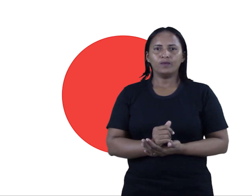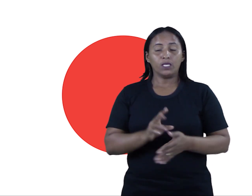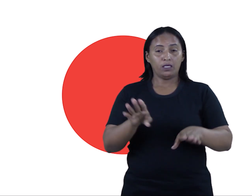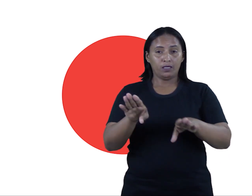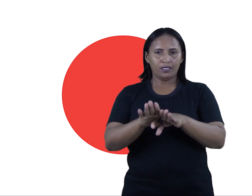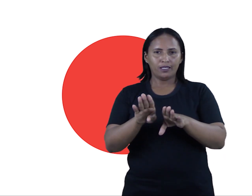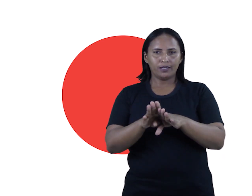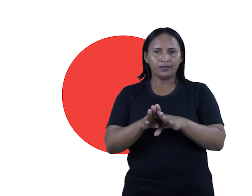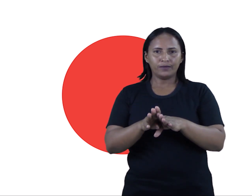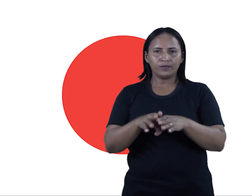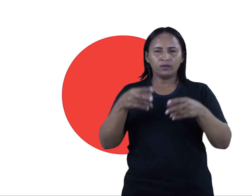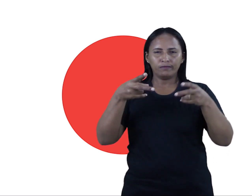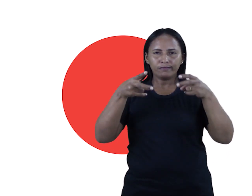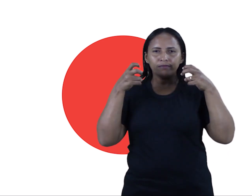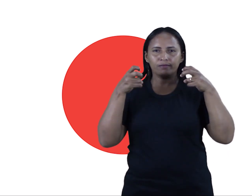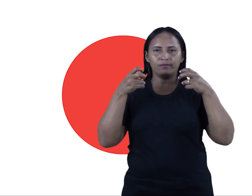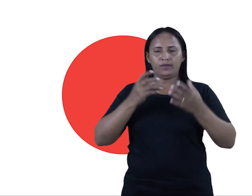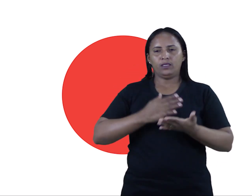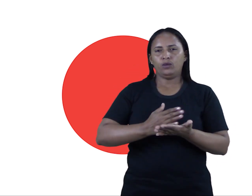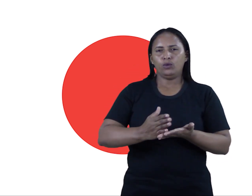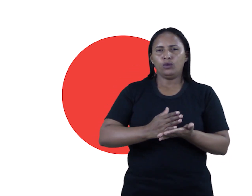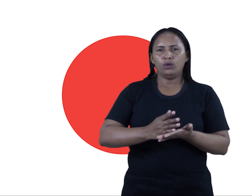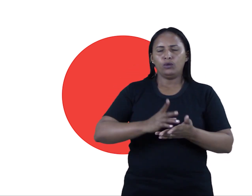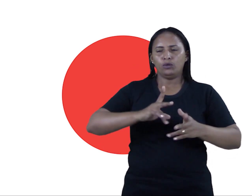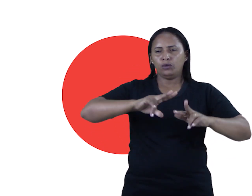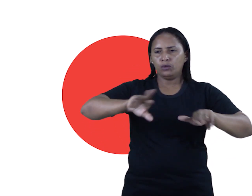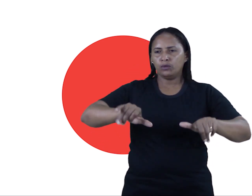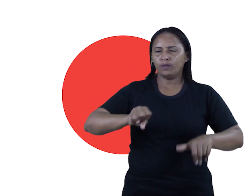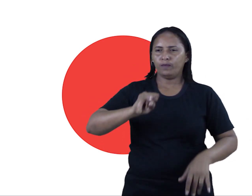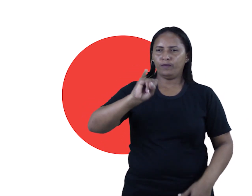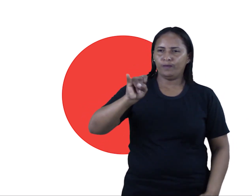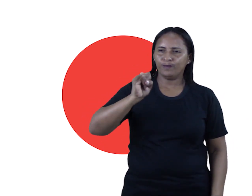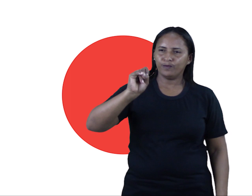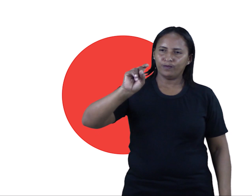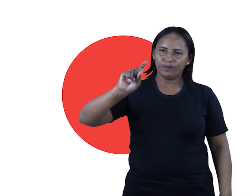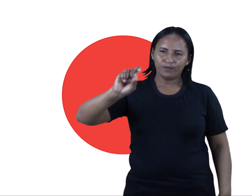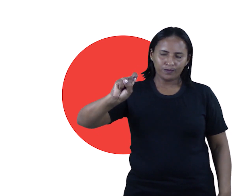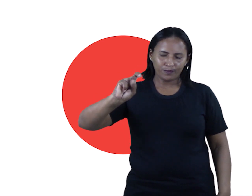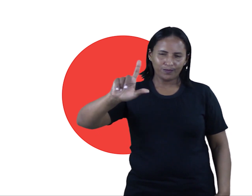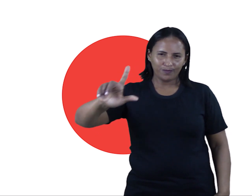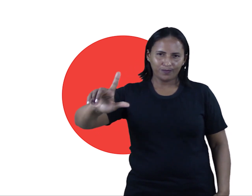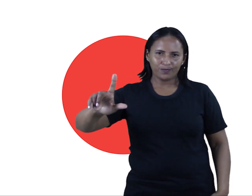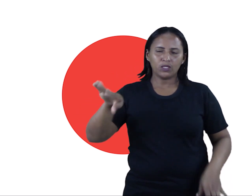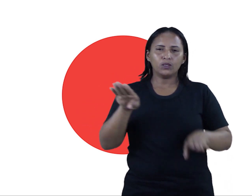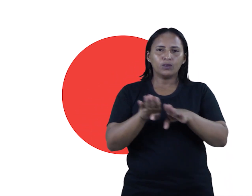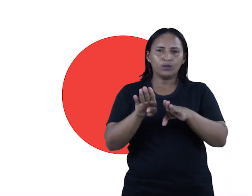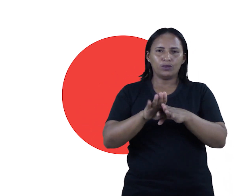Vamos também observar algumas diferenças entre a língua e a língua de sinais brasileira.